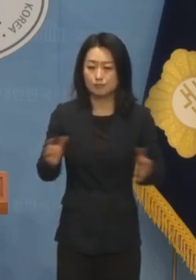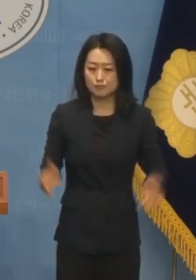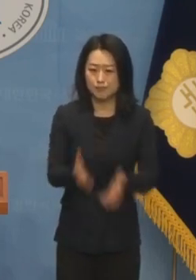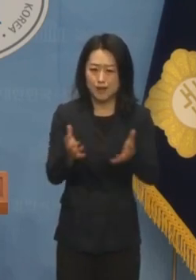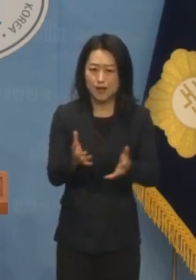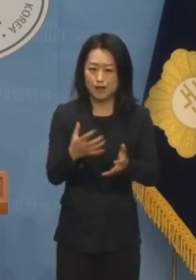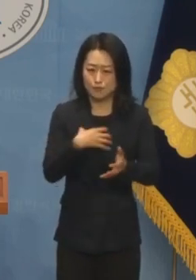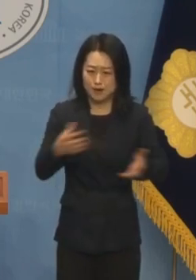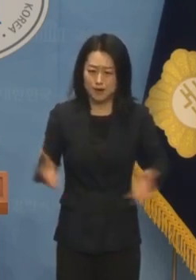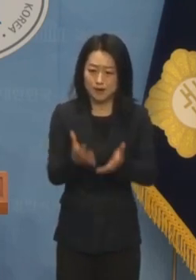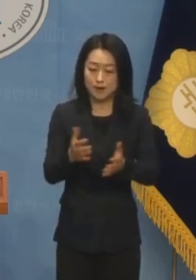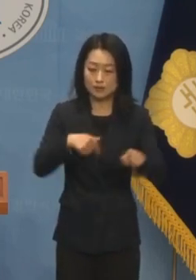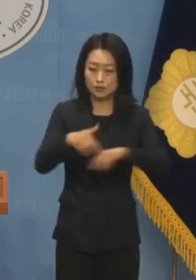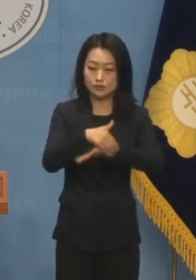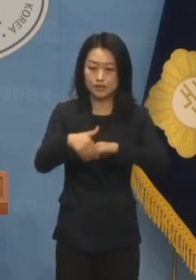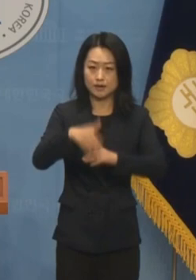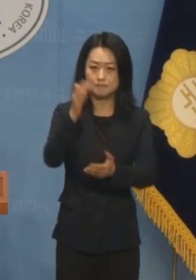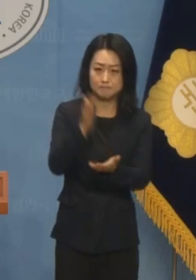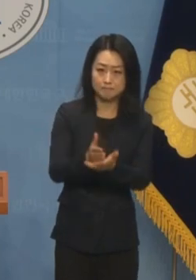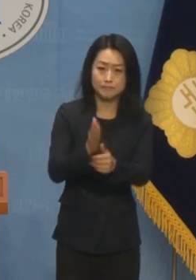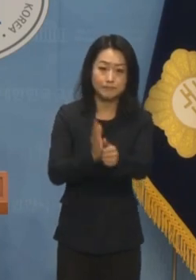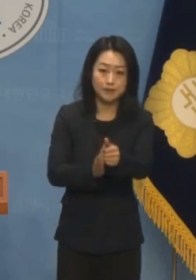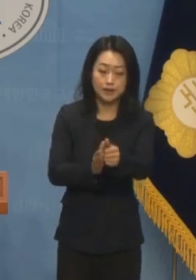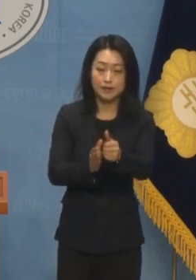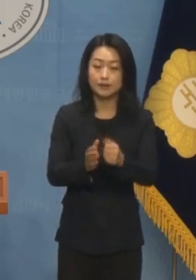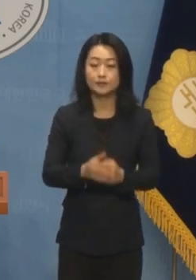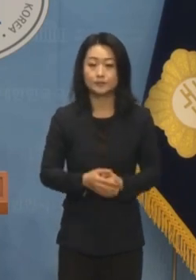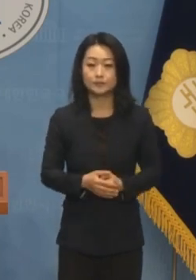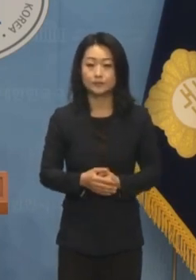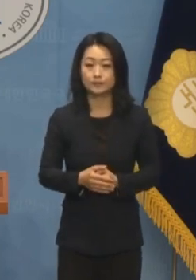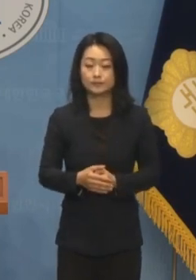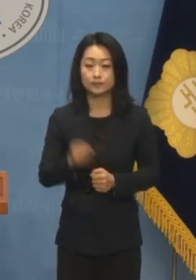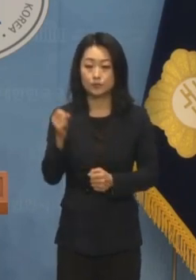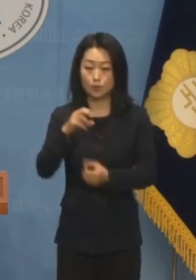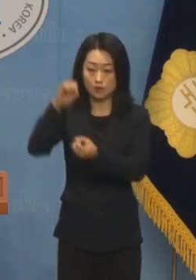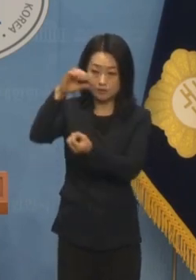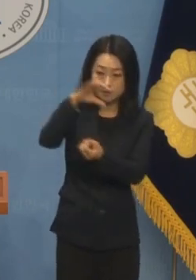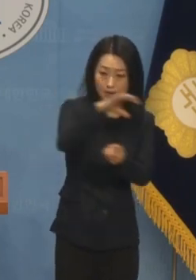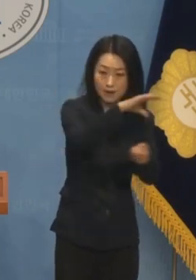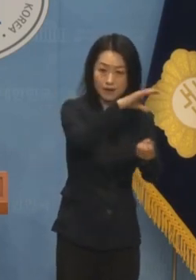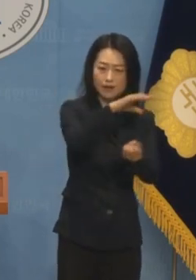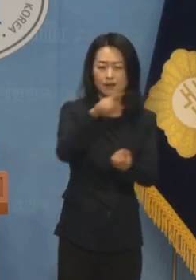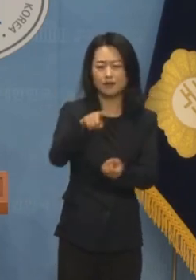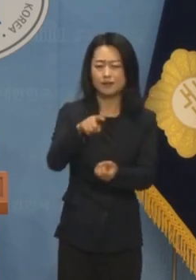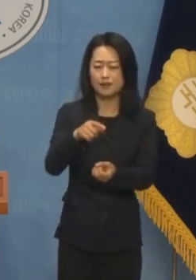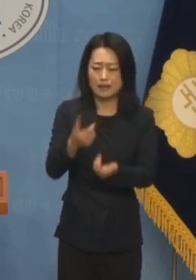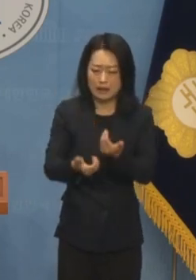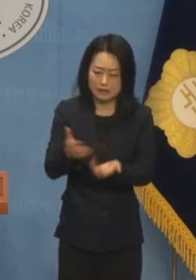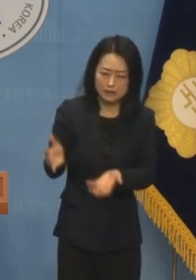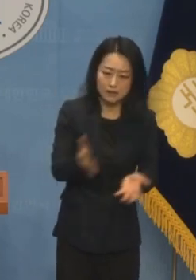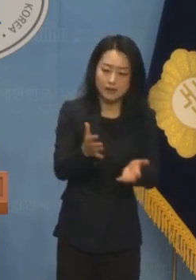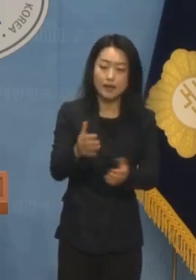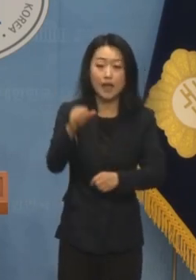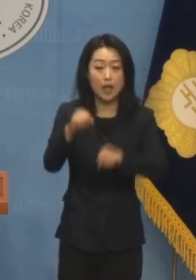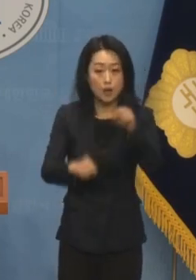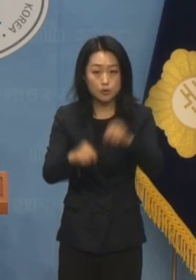처리하라. 그리고 대북 전단 살포 등 불필요한 갈등을 유발하는